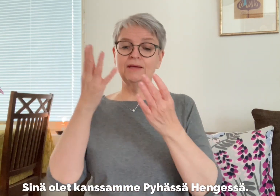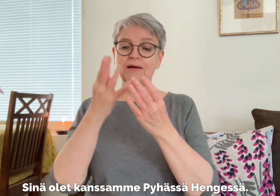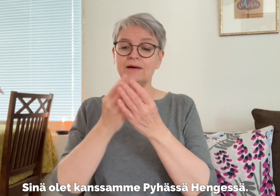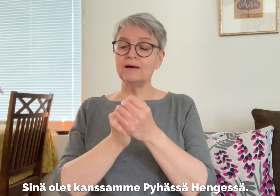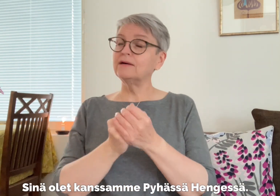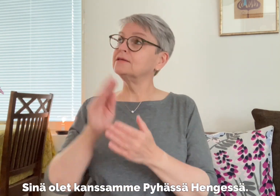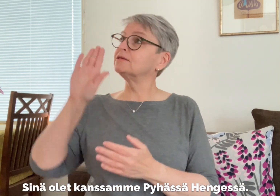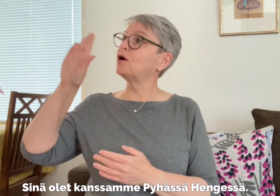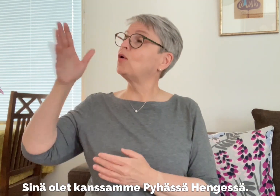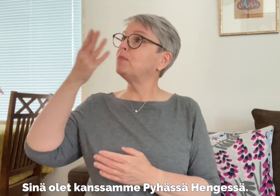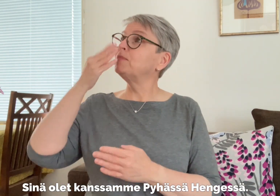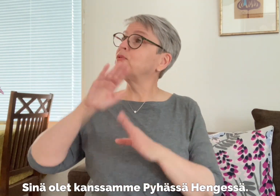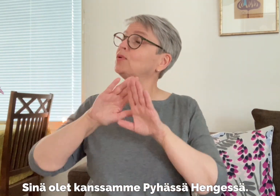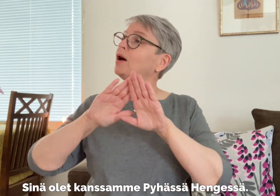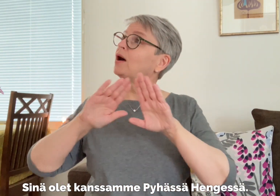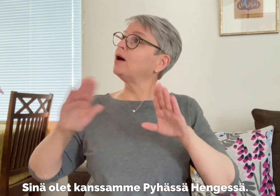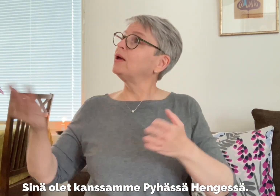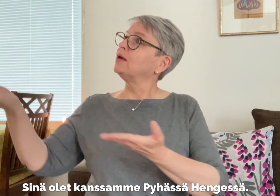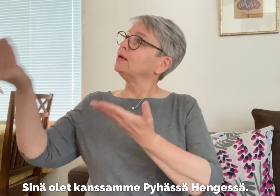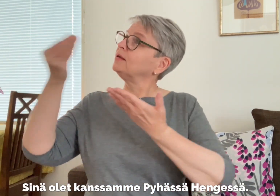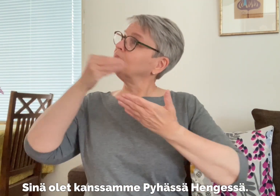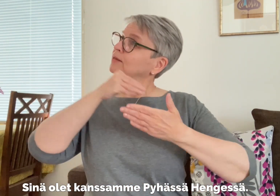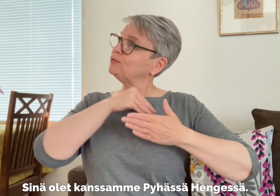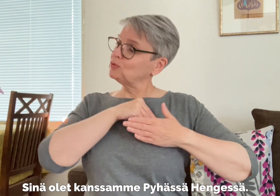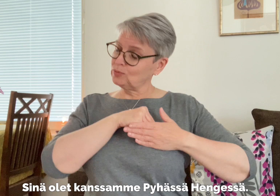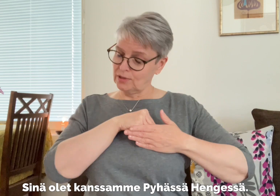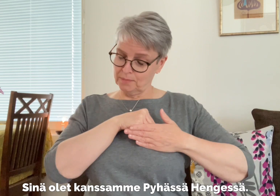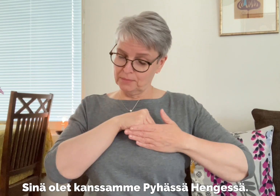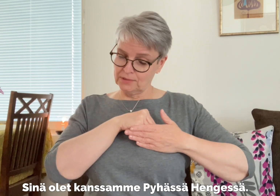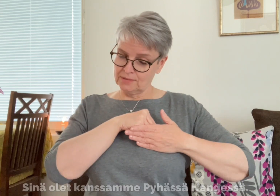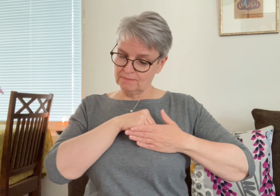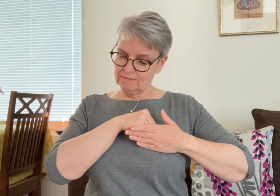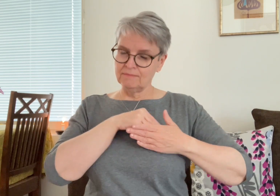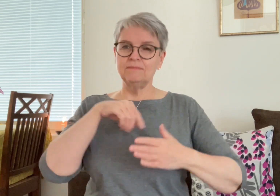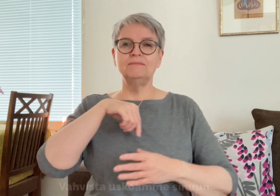Sinä olet kanssamme Pyhässä Hengessä.